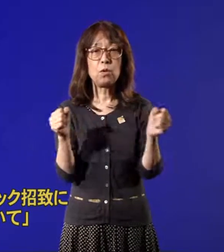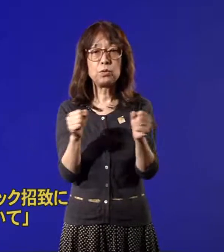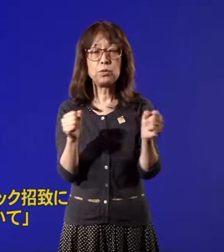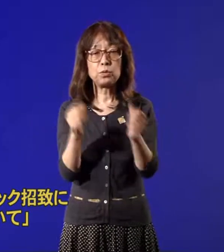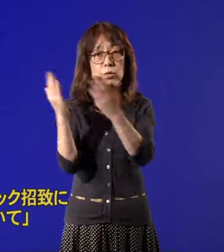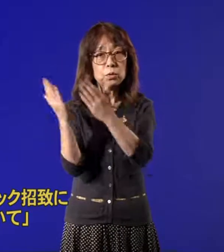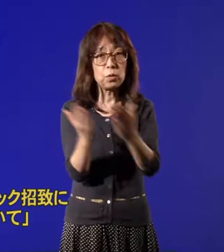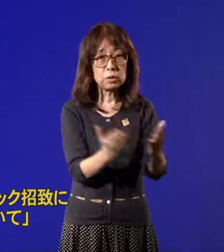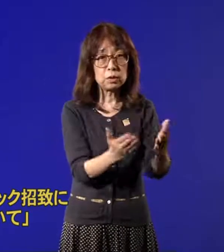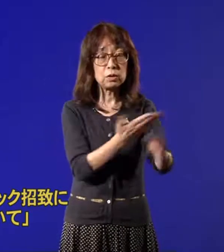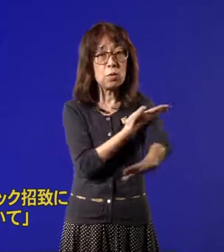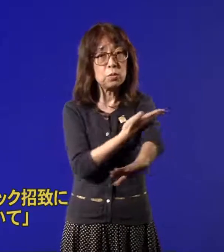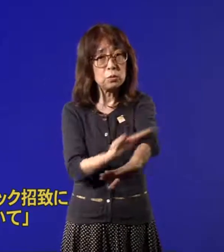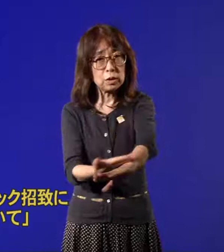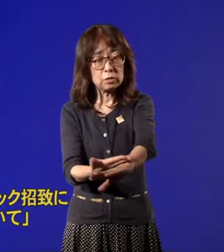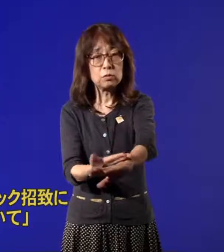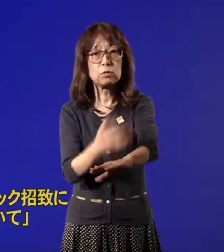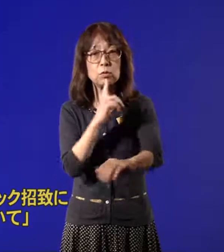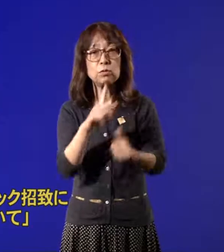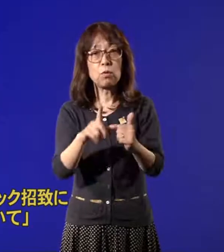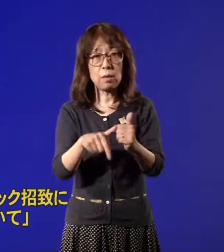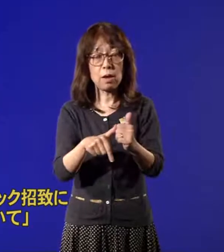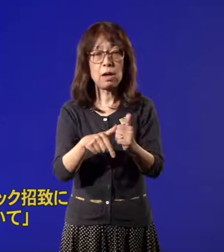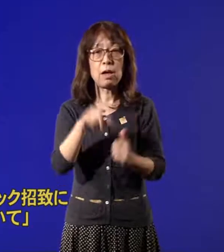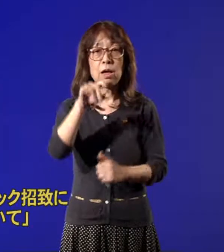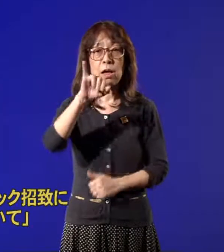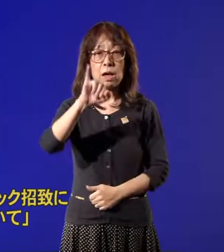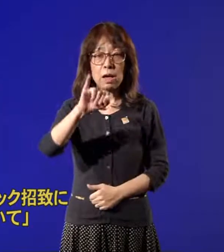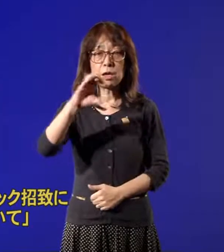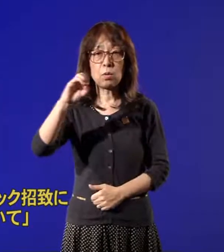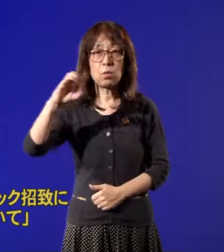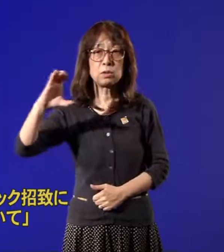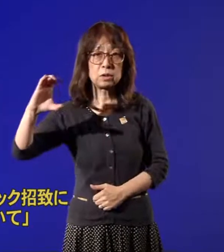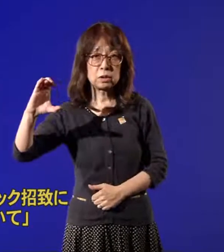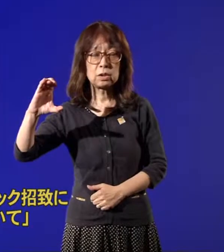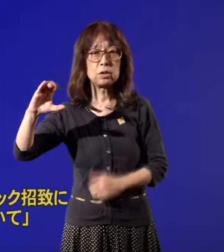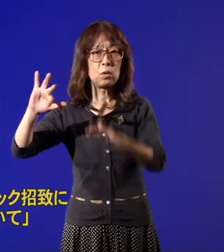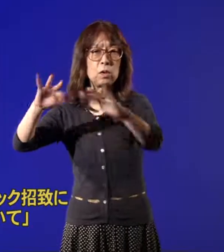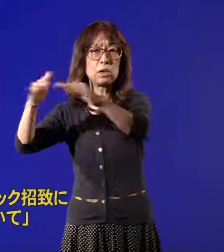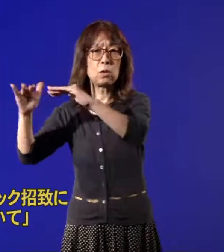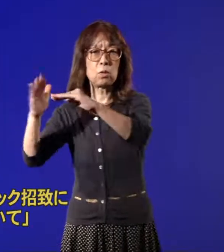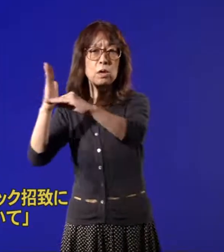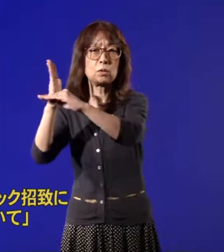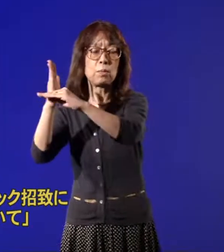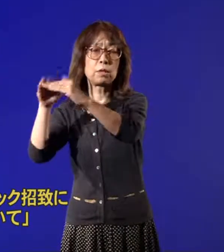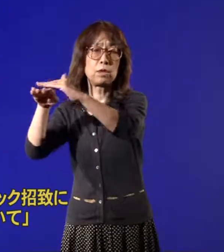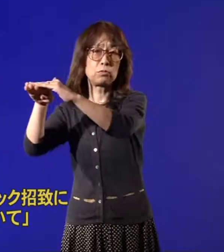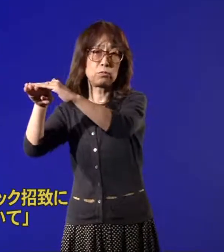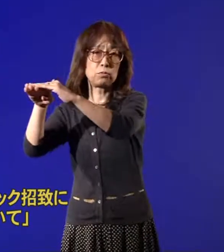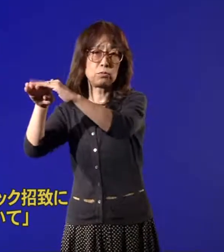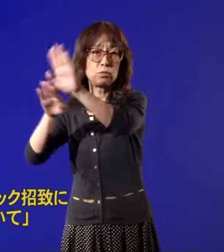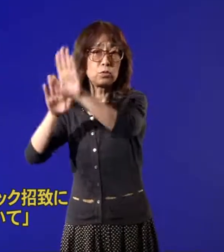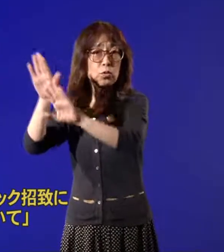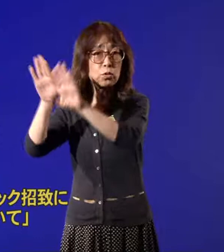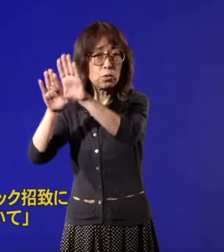プロセスというものについては IOC 自体の議論が止まっているという状況があります。まあ、そういう意味では、